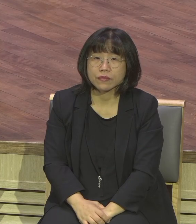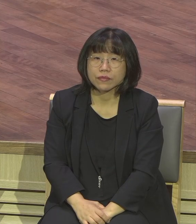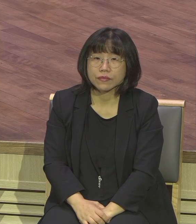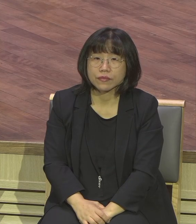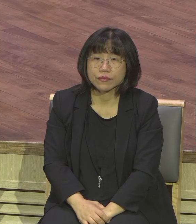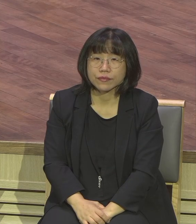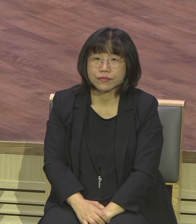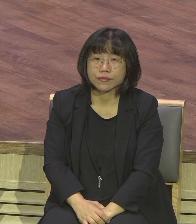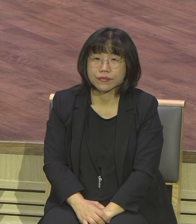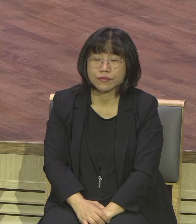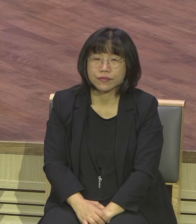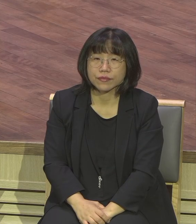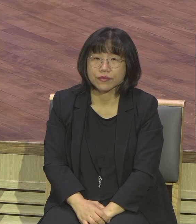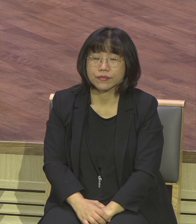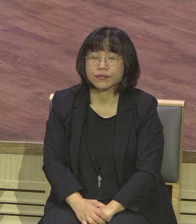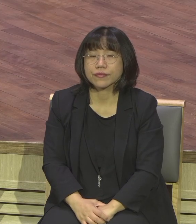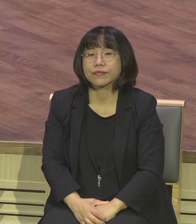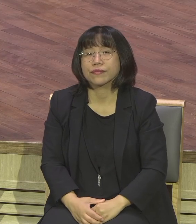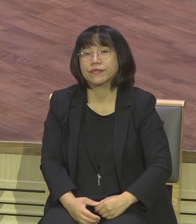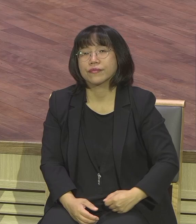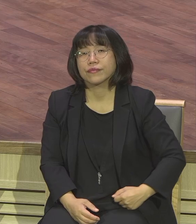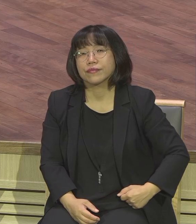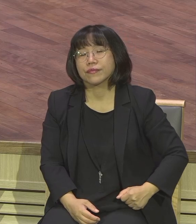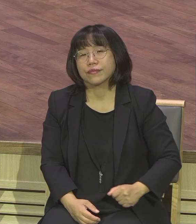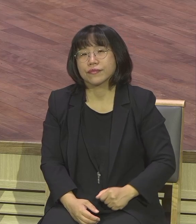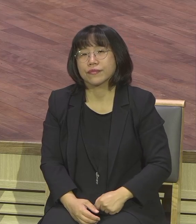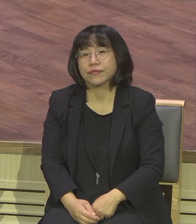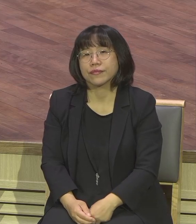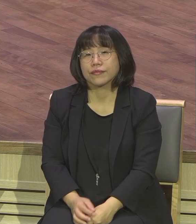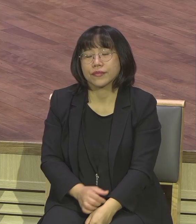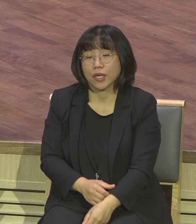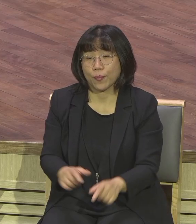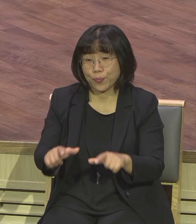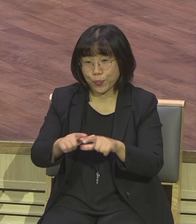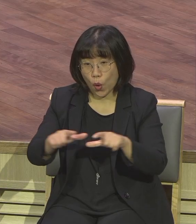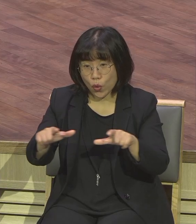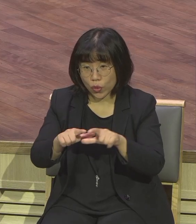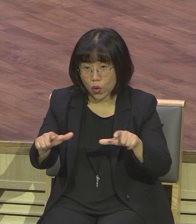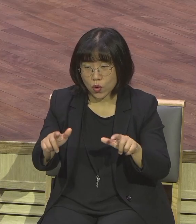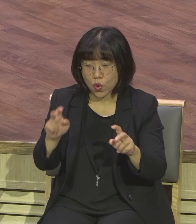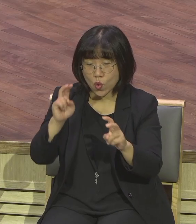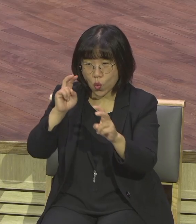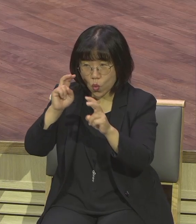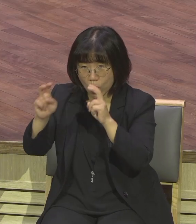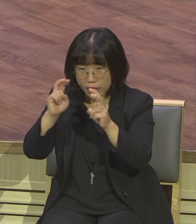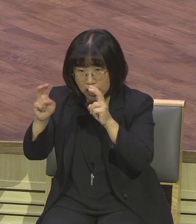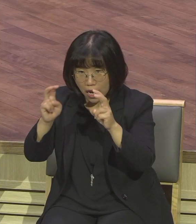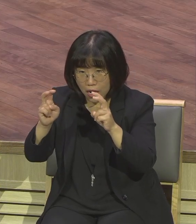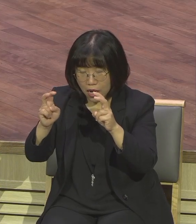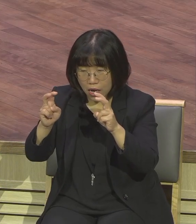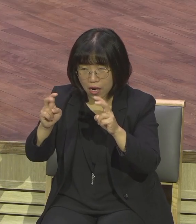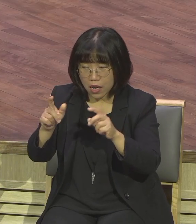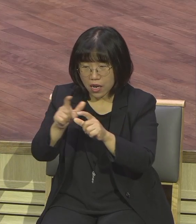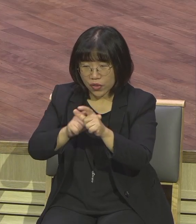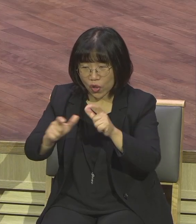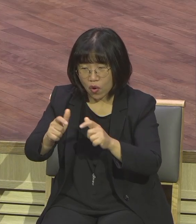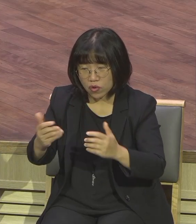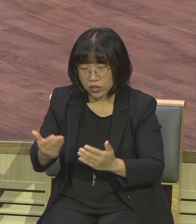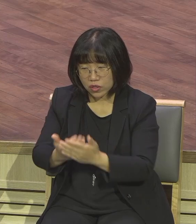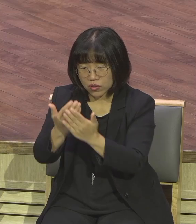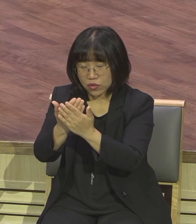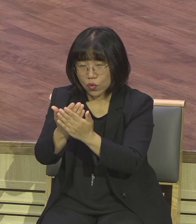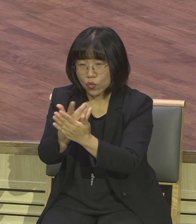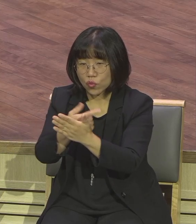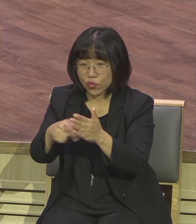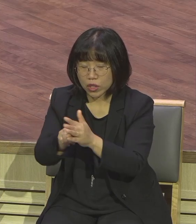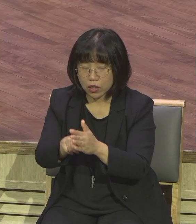그러니까 일반적으로 지금 뭐 이 대기업들도 그렇잖아요. 살아남으려 그러면 지금 기존 가지고는 안 된다는